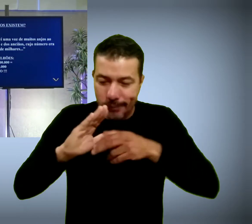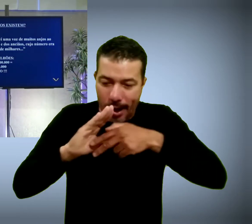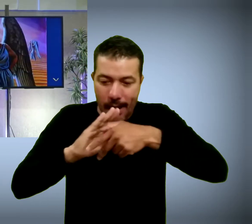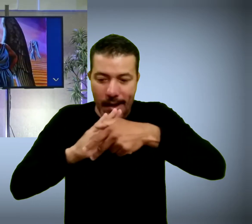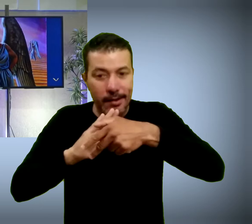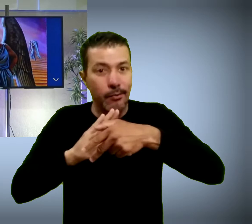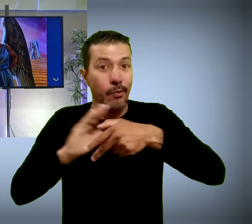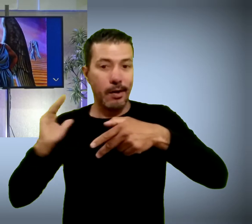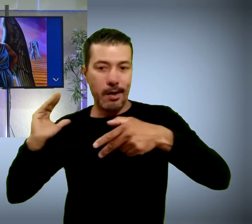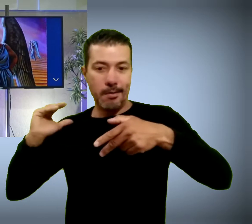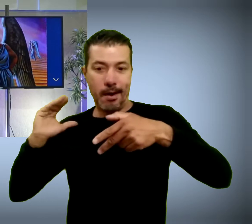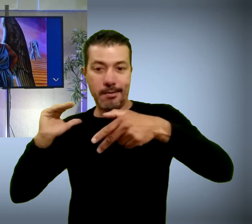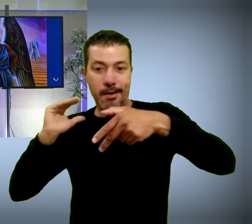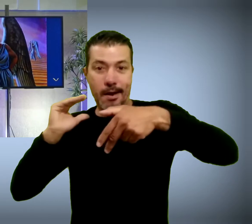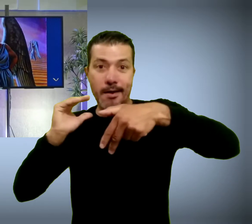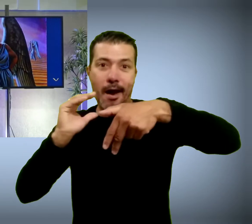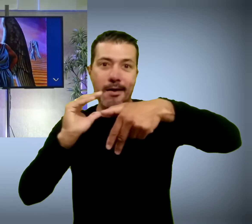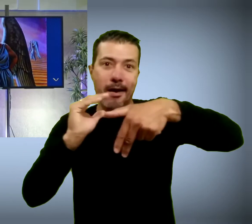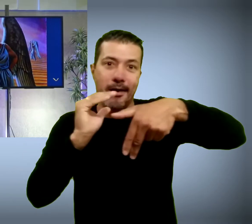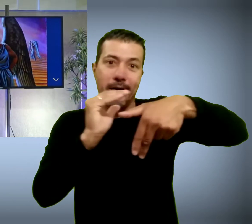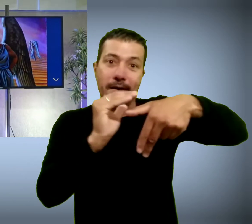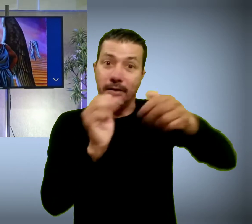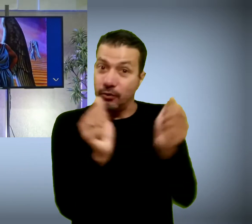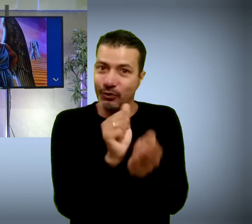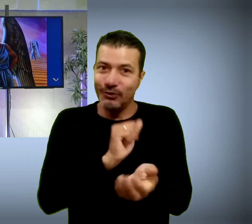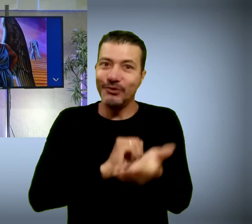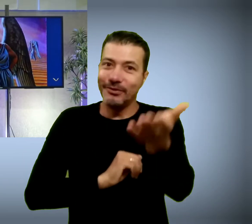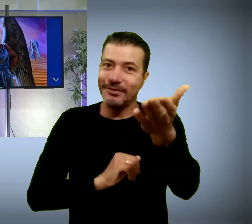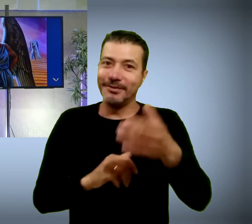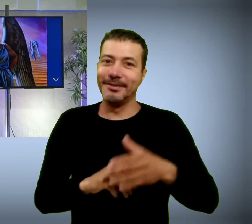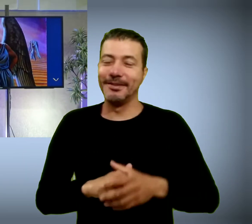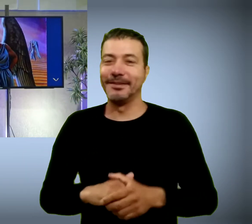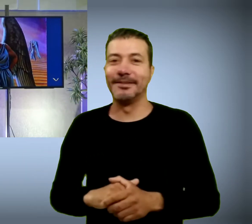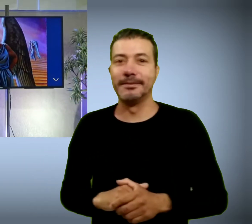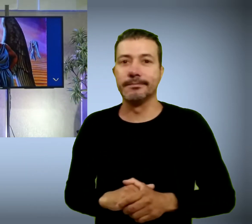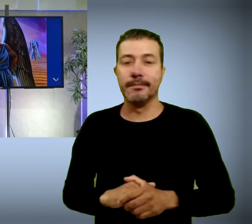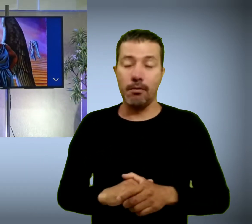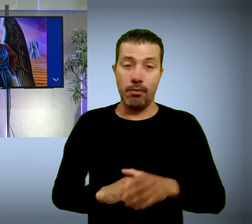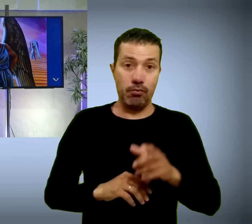tua disposição. Nós falamos de um determinado anjo,